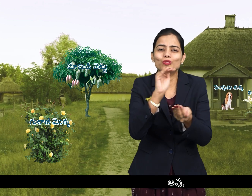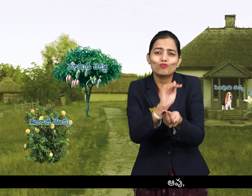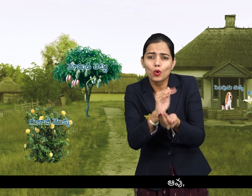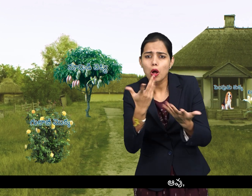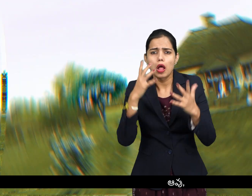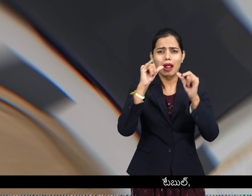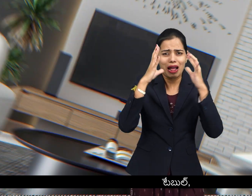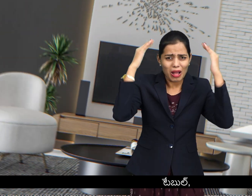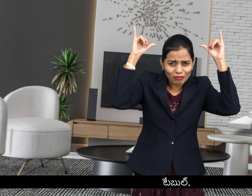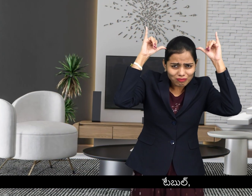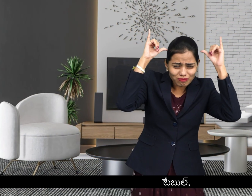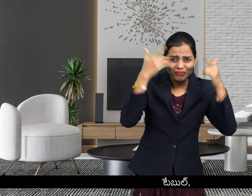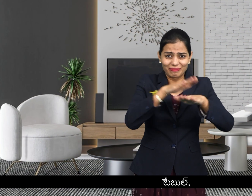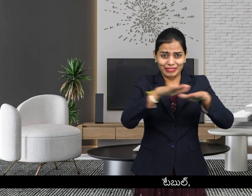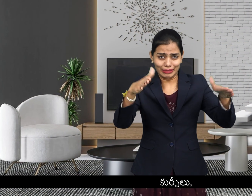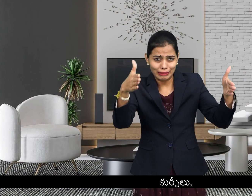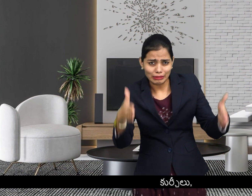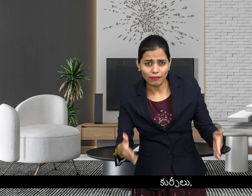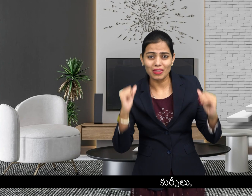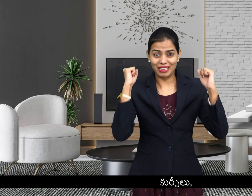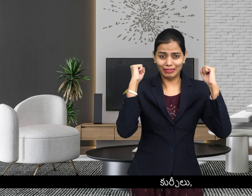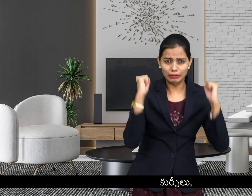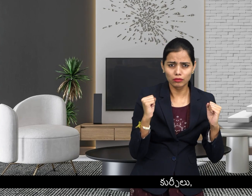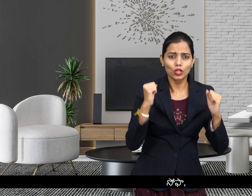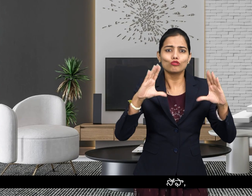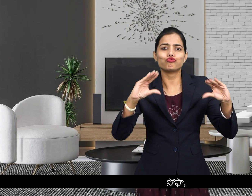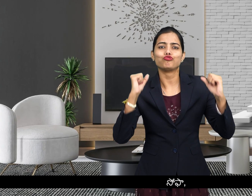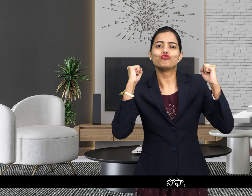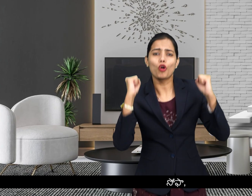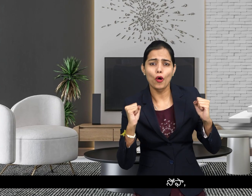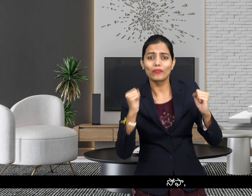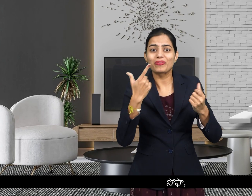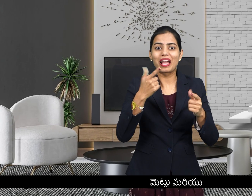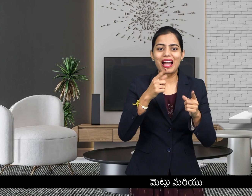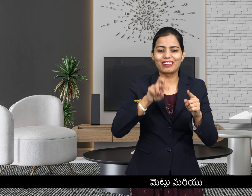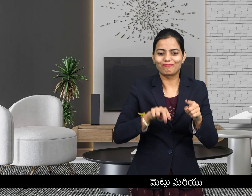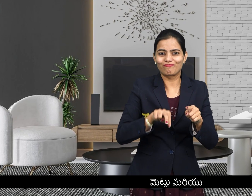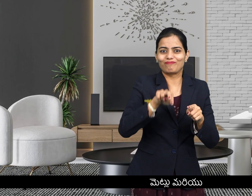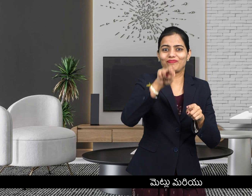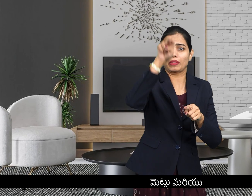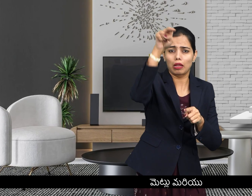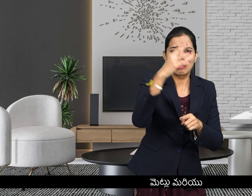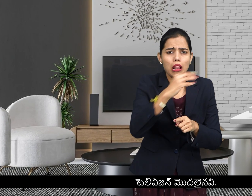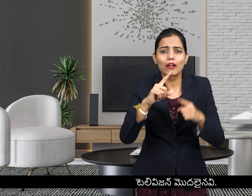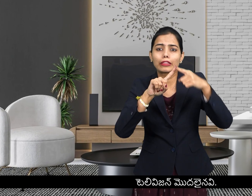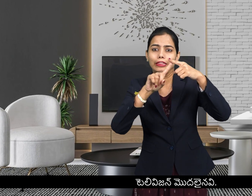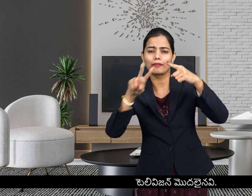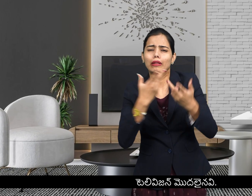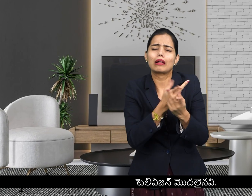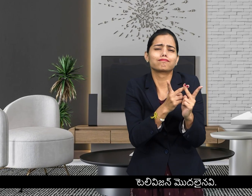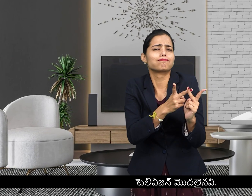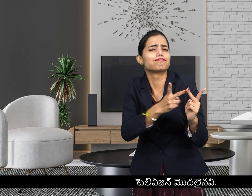ఆవు, టేబుల్, కుర్చీలు, సోఫా, మెట్లు మరియు